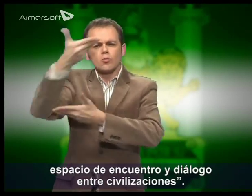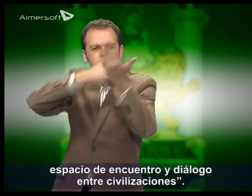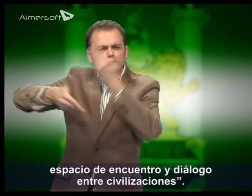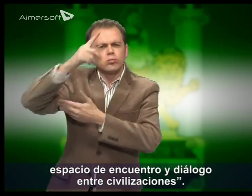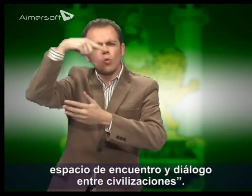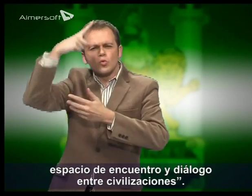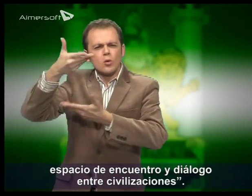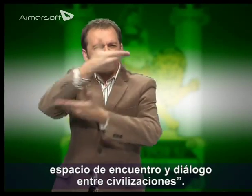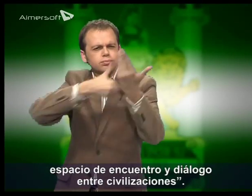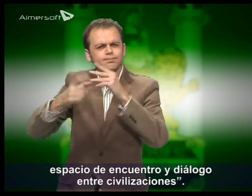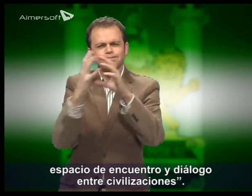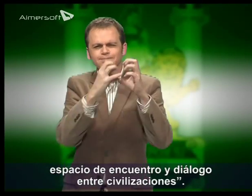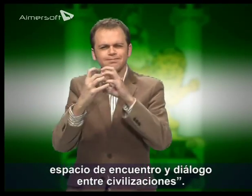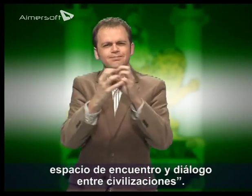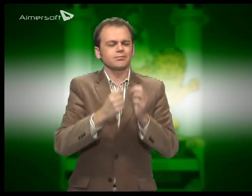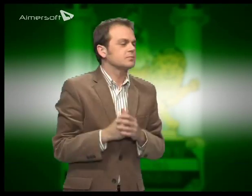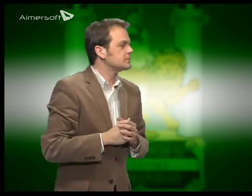entre civilizaciones.